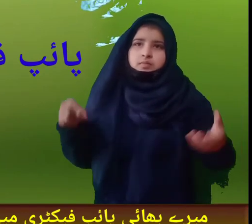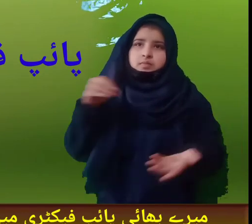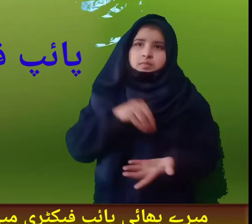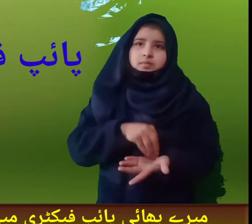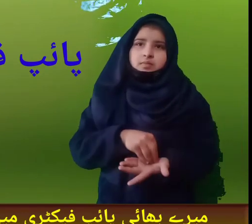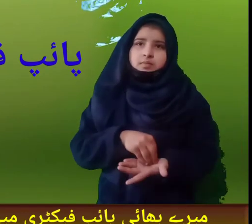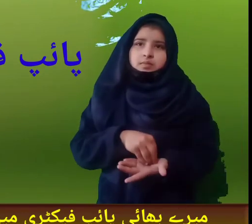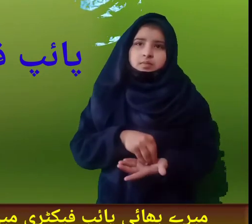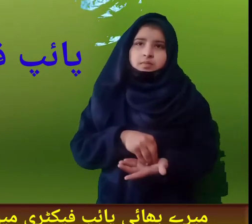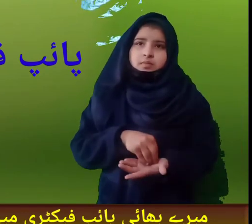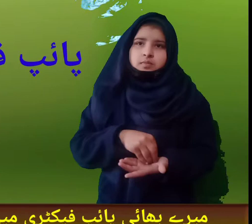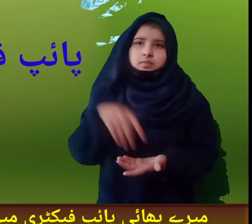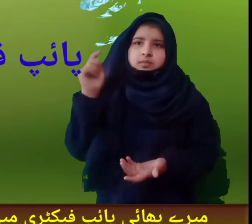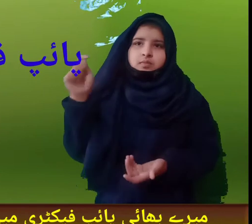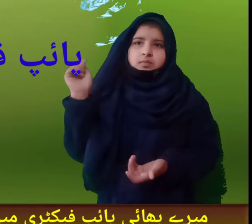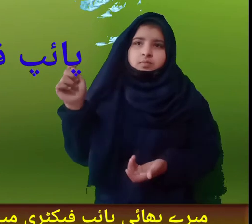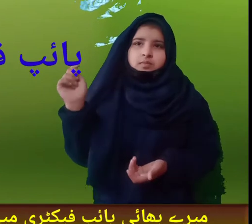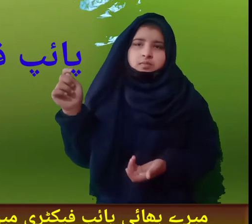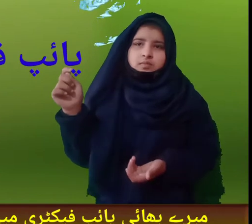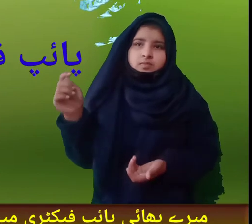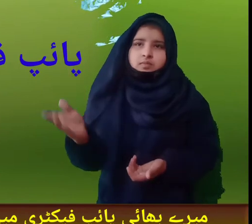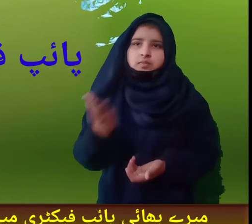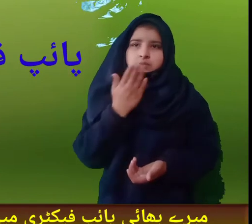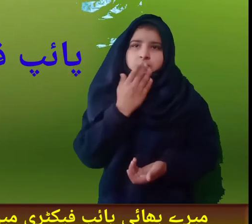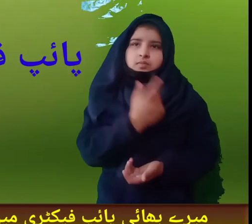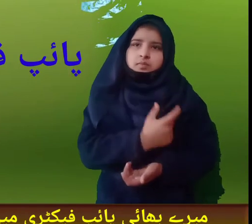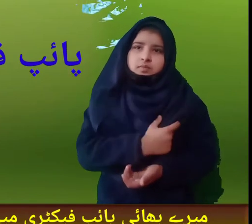में काम करते हैं।